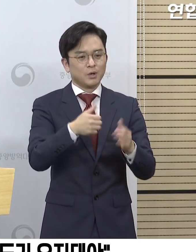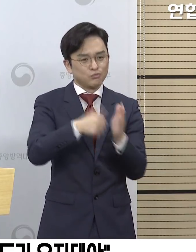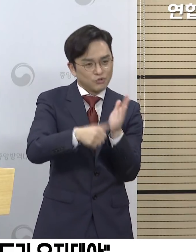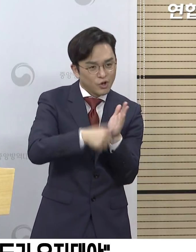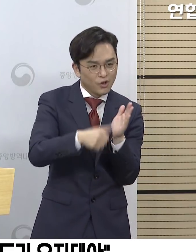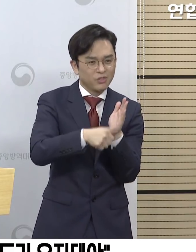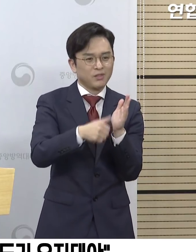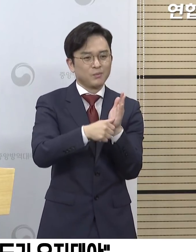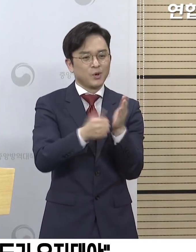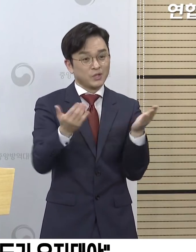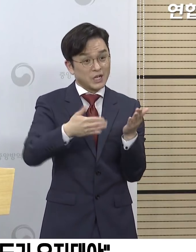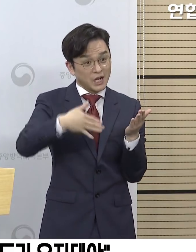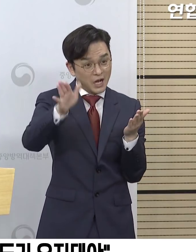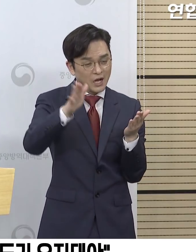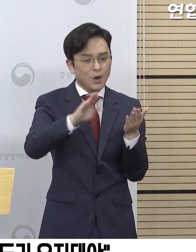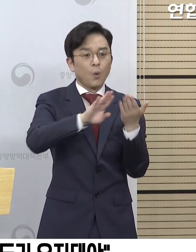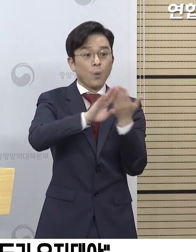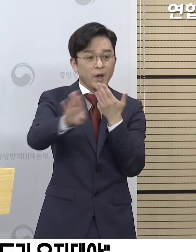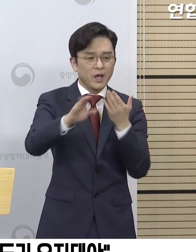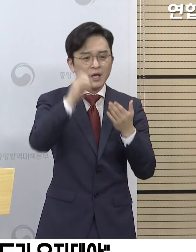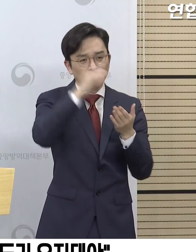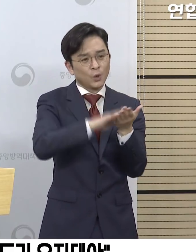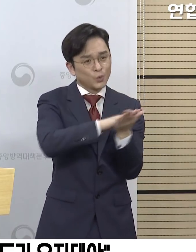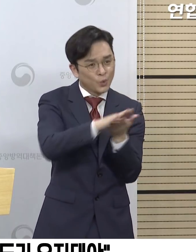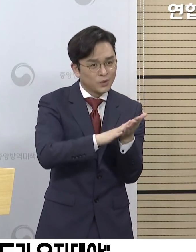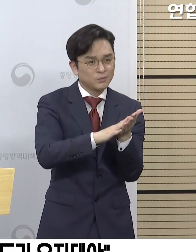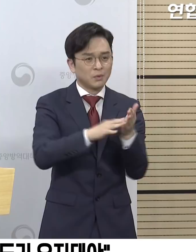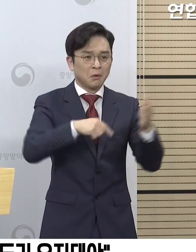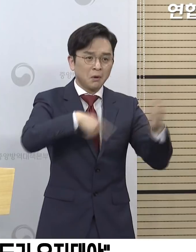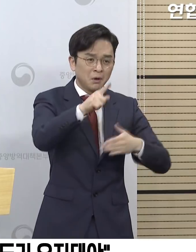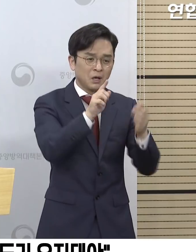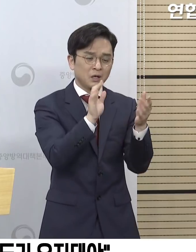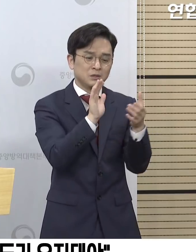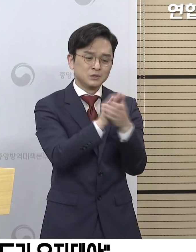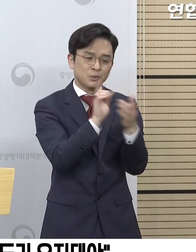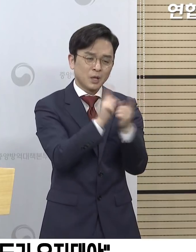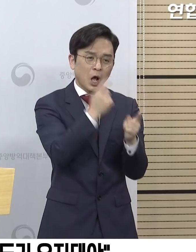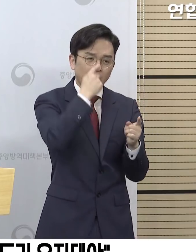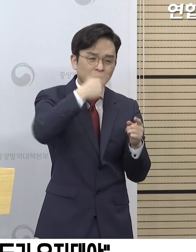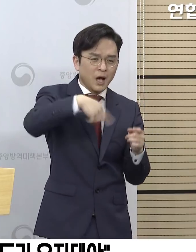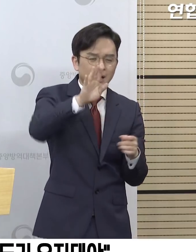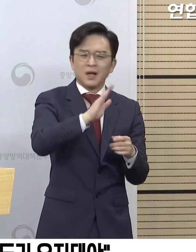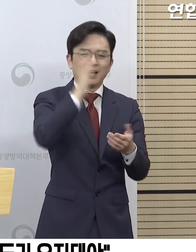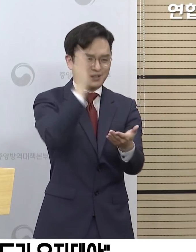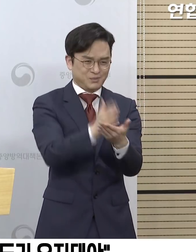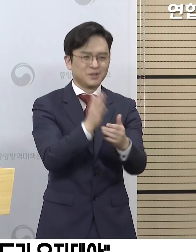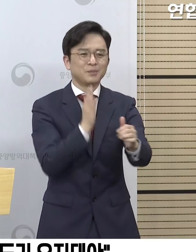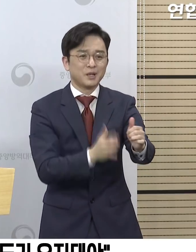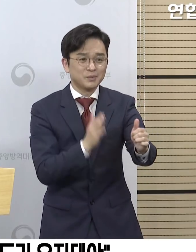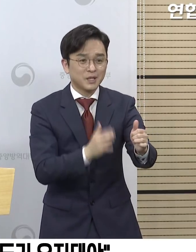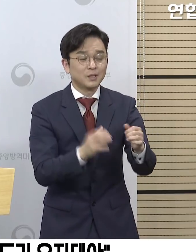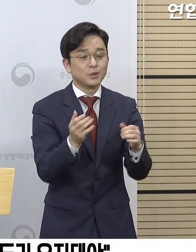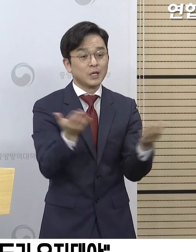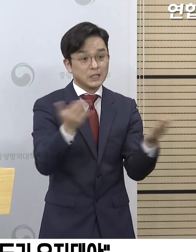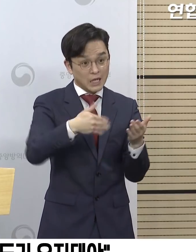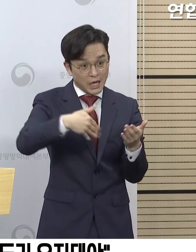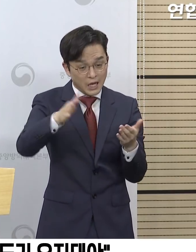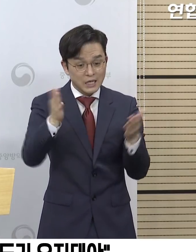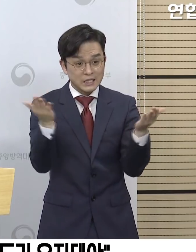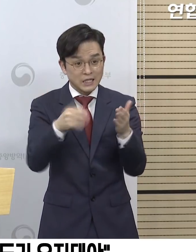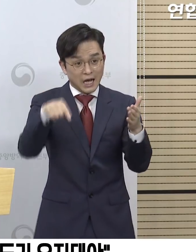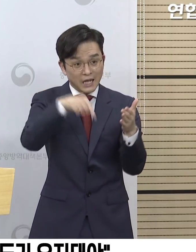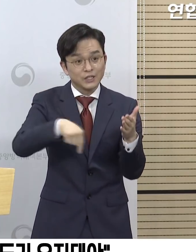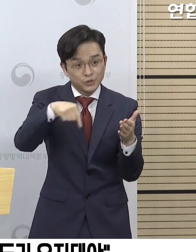시를 제외하고는 외출을 자제해 주실 것을 요청드립니다. 직장에서도 일정 거리를 유지하고